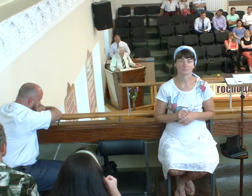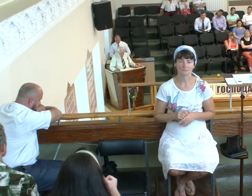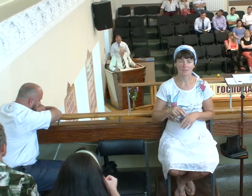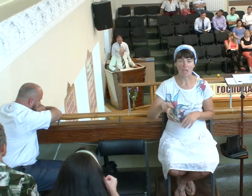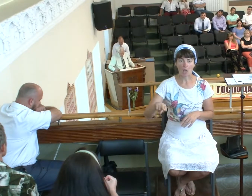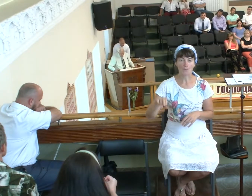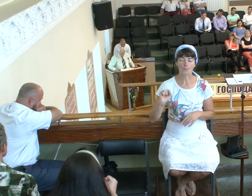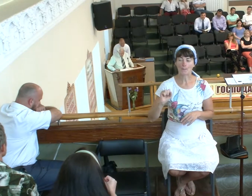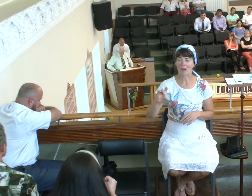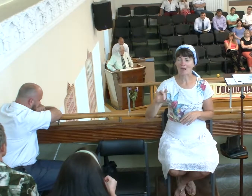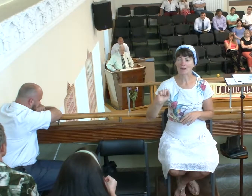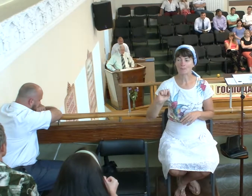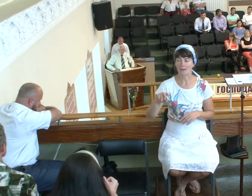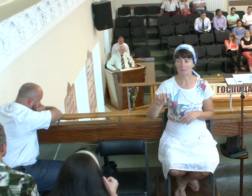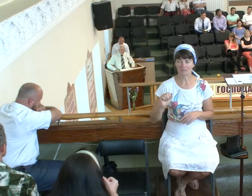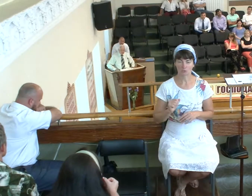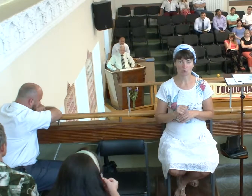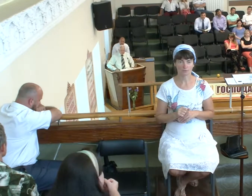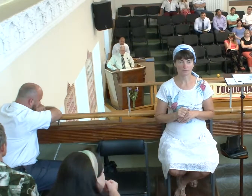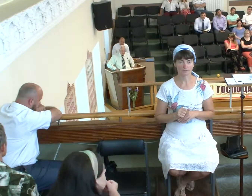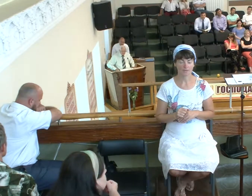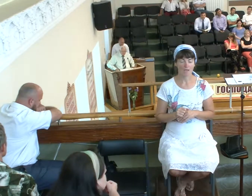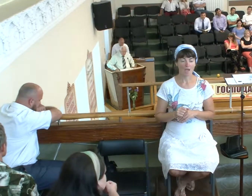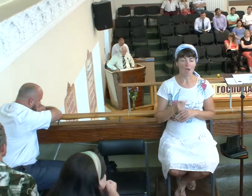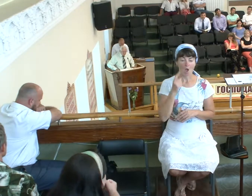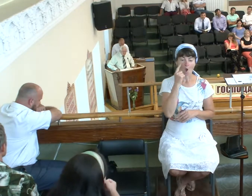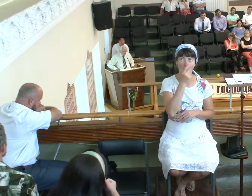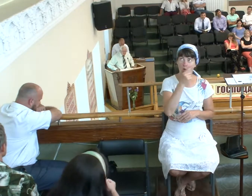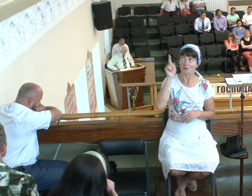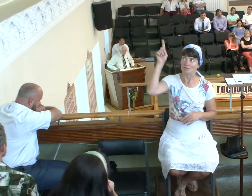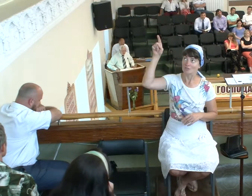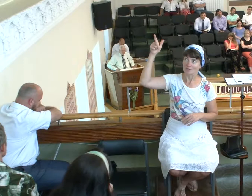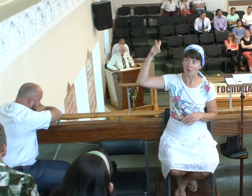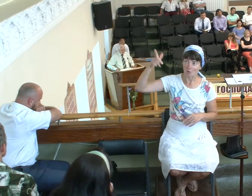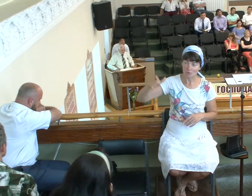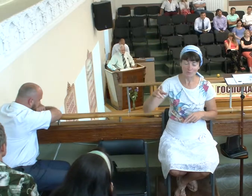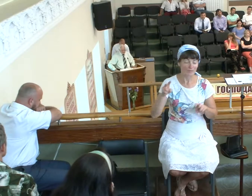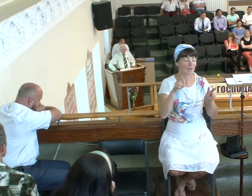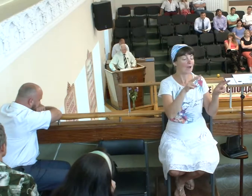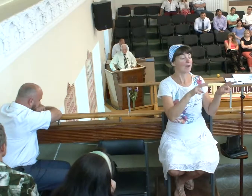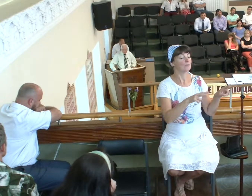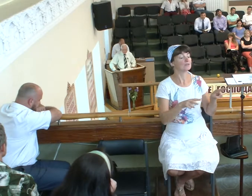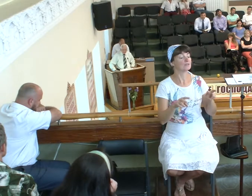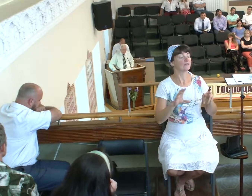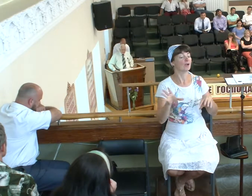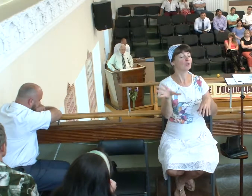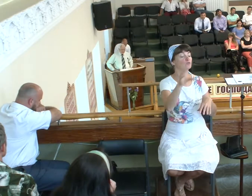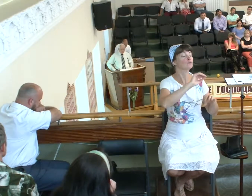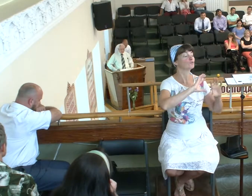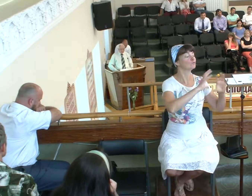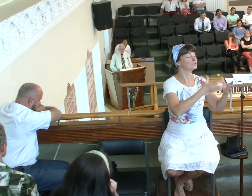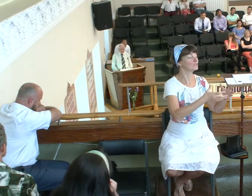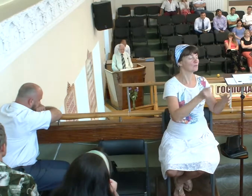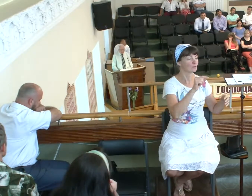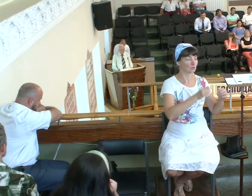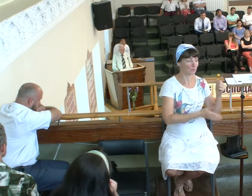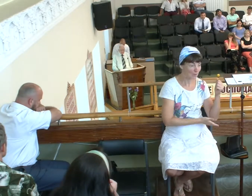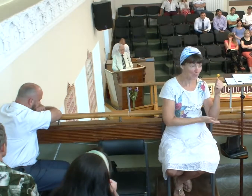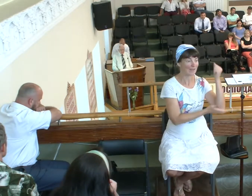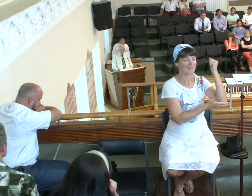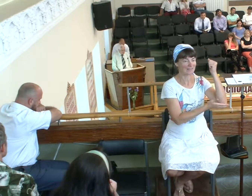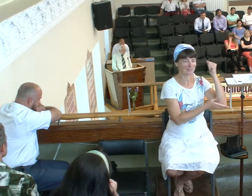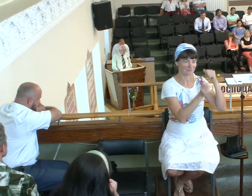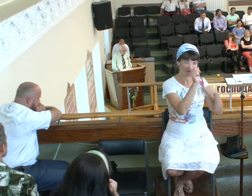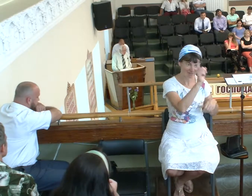очи Господа обозревают всю землю, чтобы поддерживать тех, чье сердце вполне